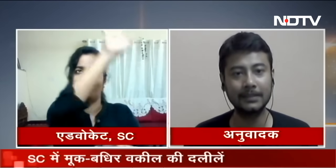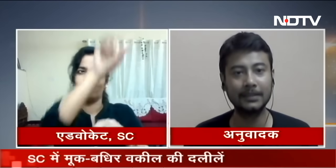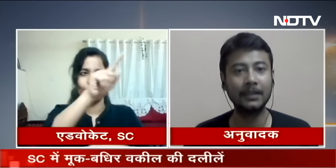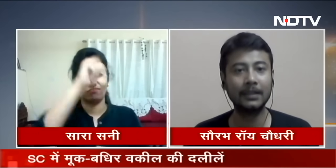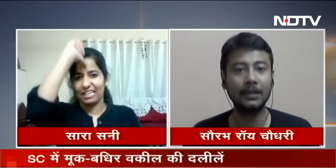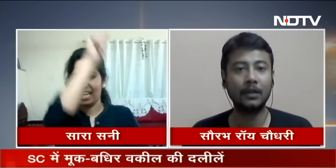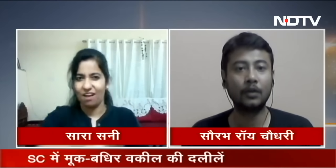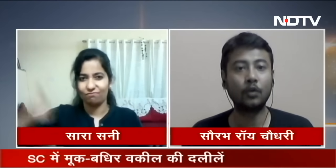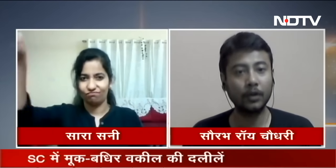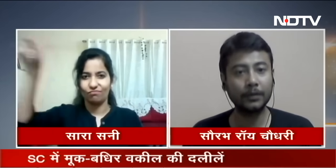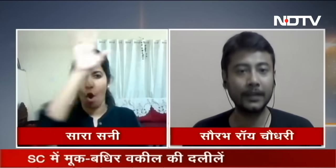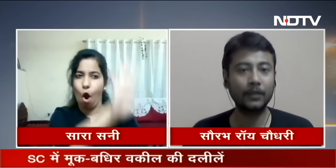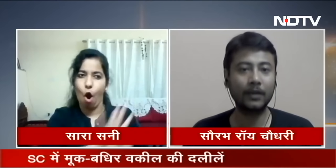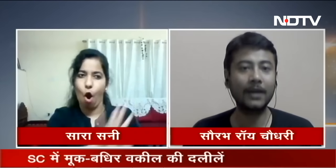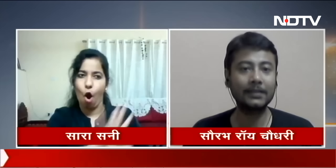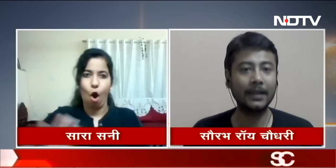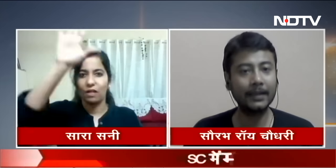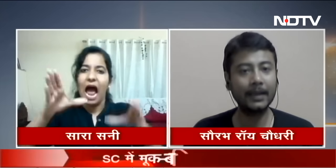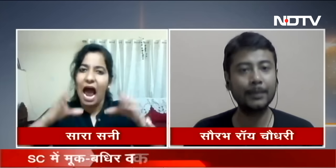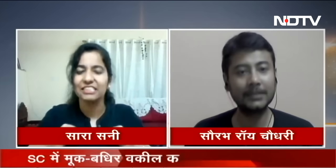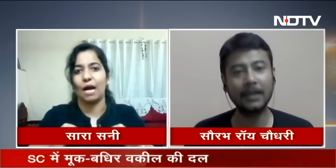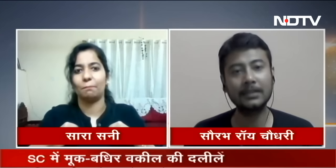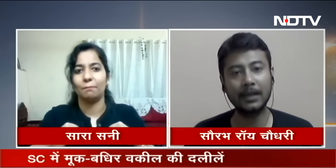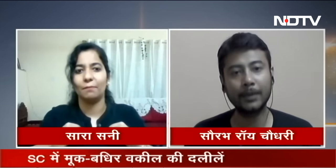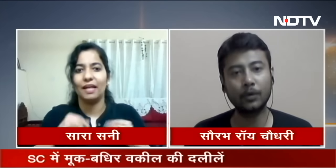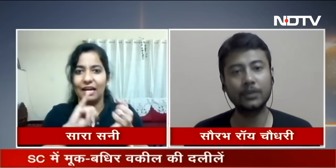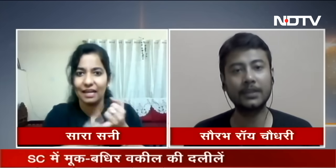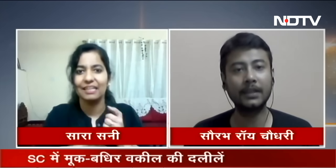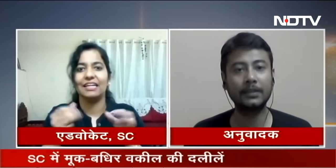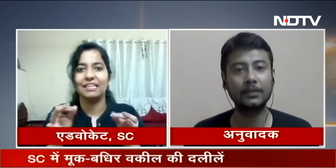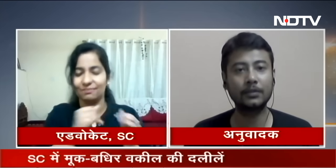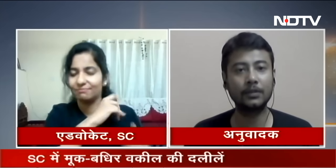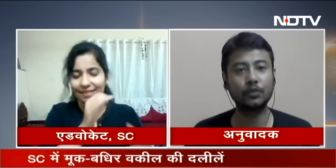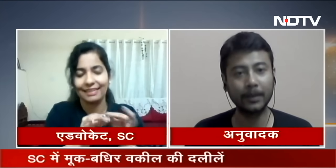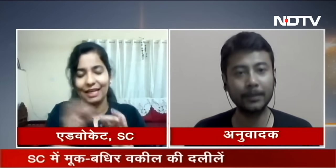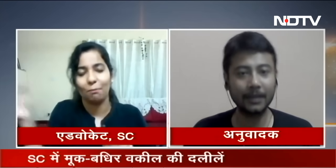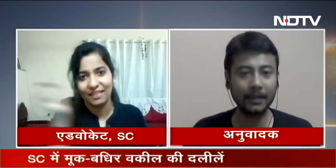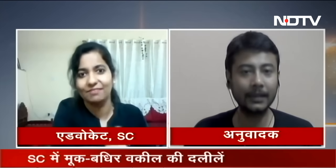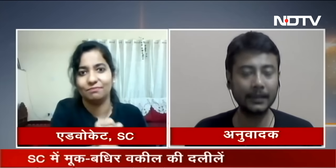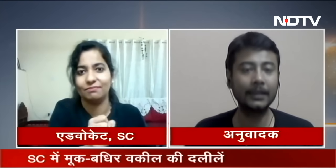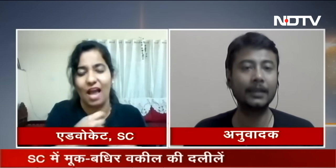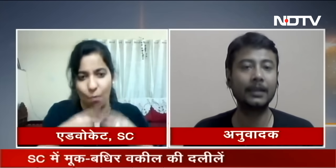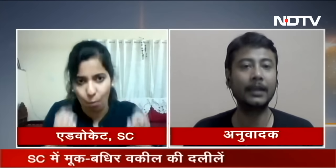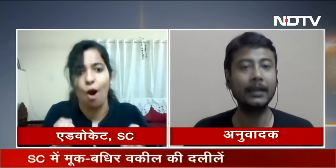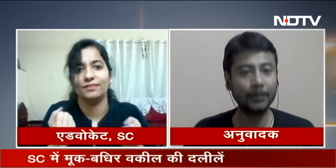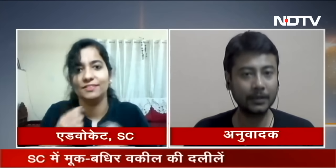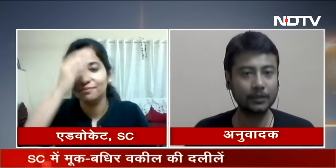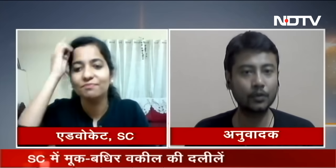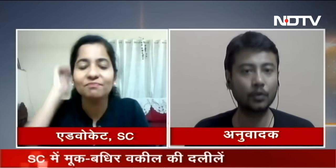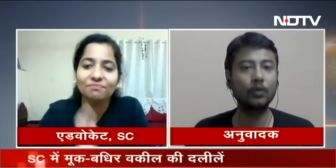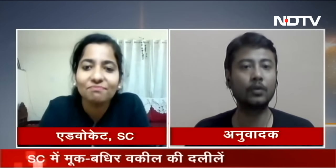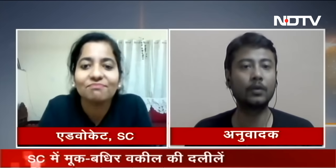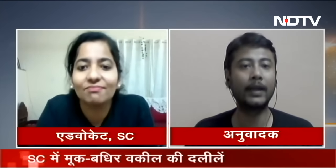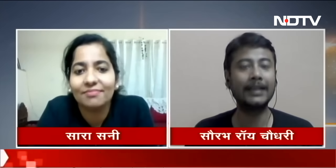एक्सपीरियंस से। कोर्ट से दरख्वास्त है इंडिया में जहां जहां पे कोर्ट्स हैं, सुगम्यता के लिए